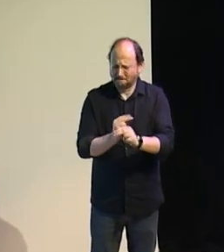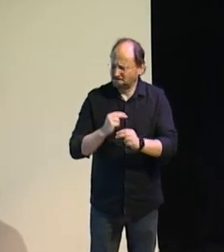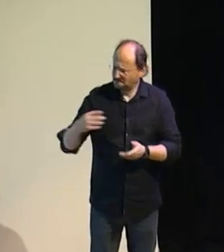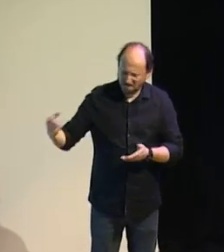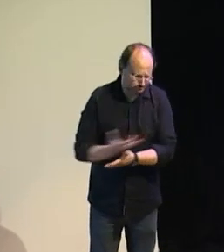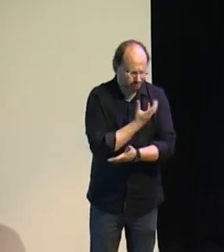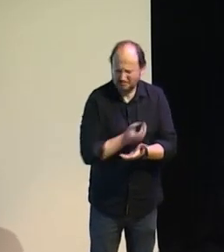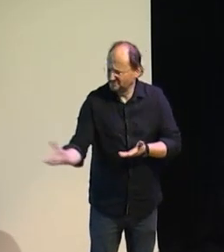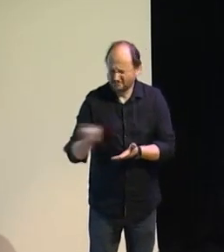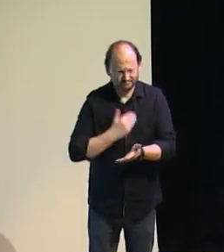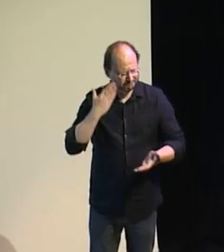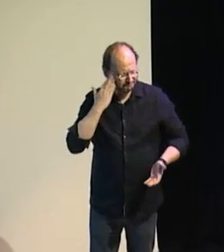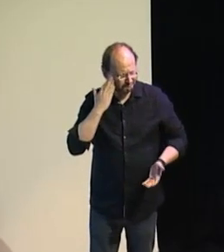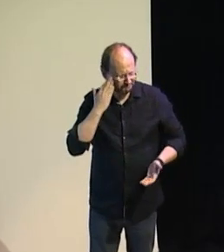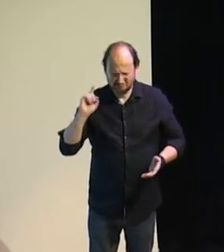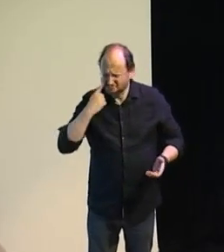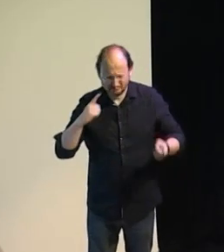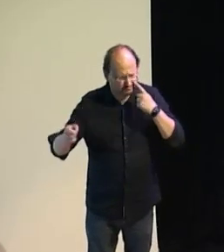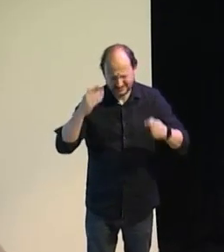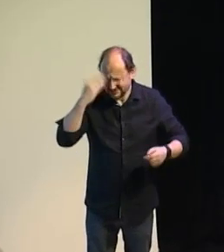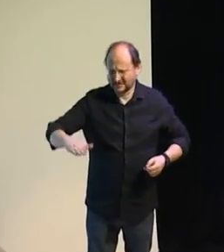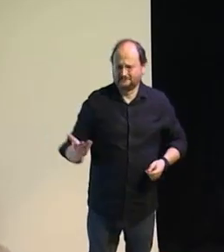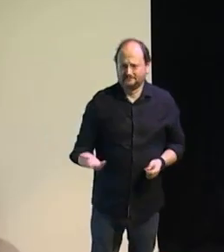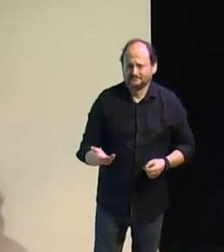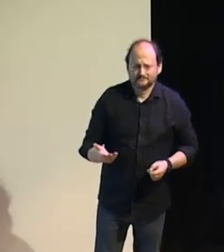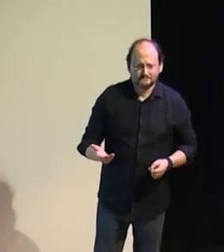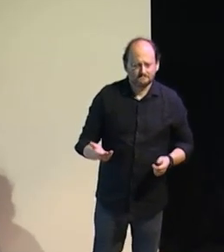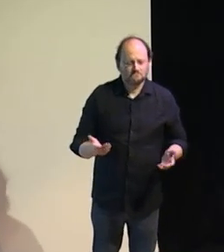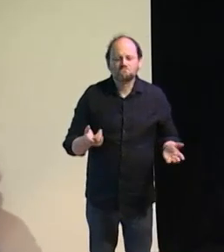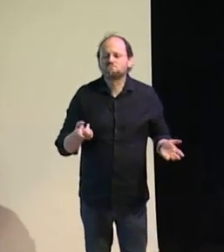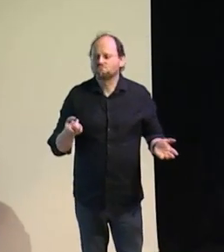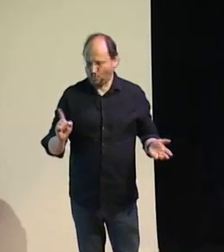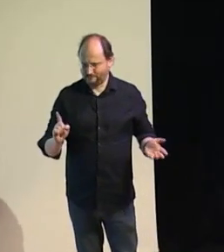Il est aussi dit que l'information circulait très très rapidement.